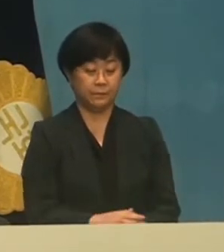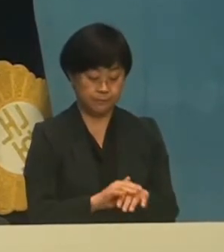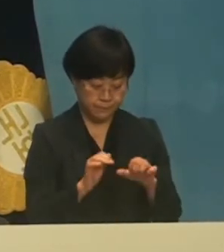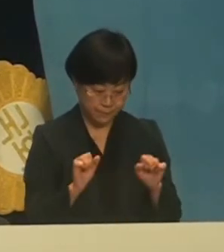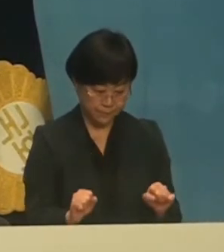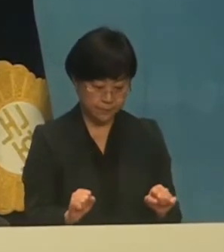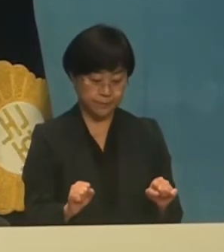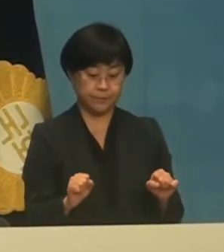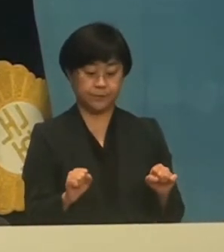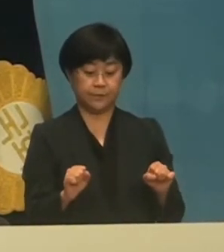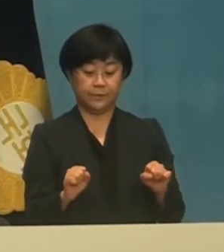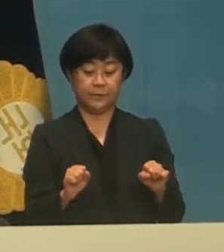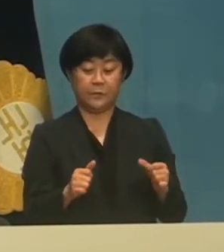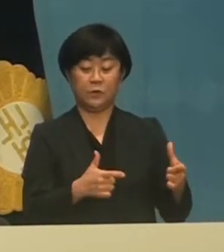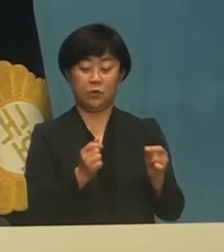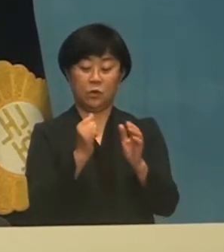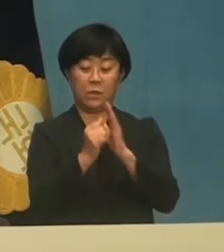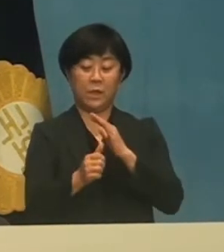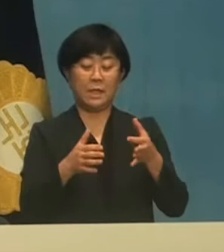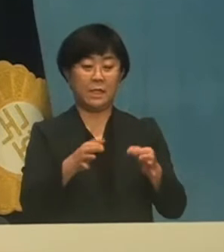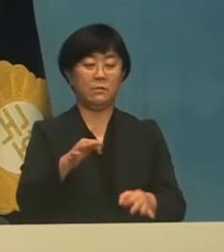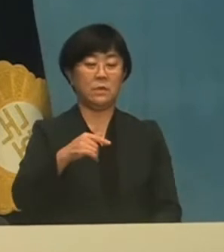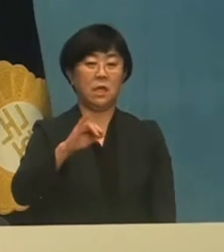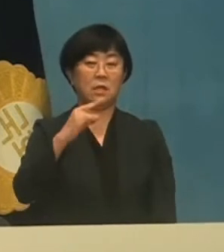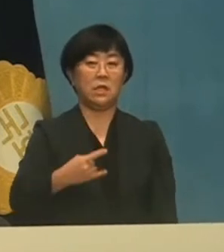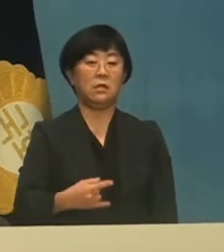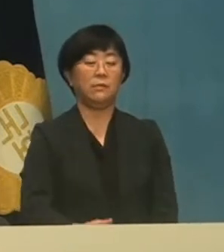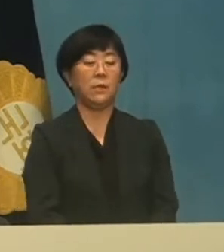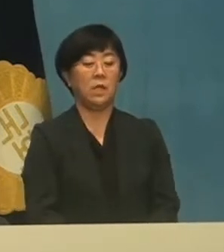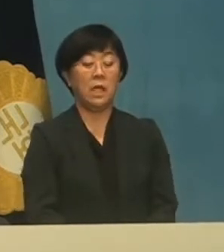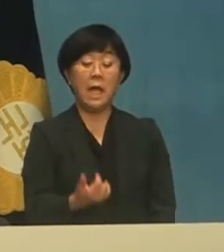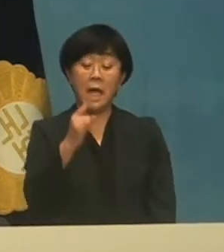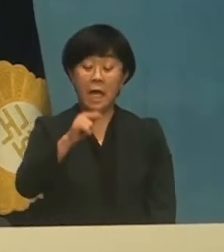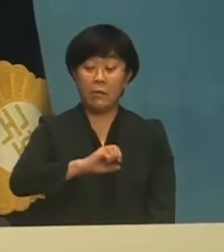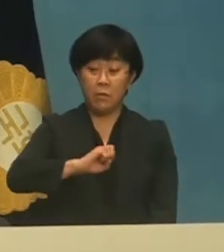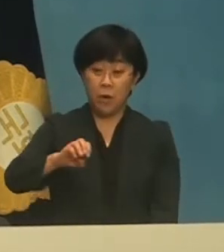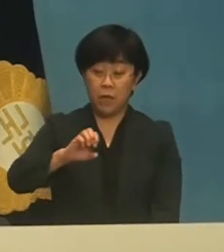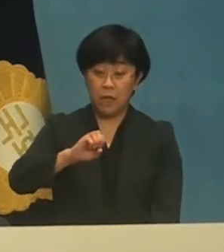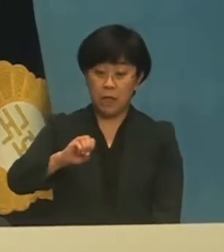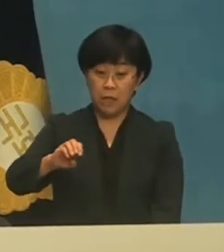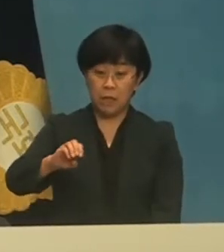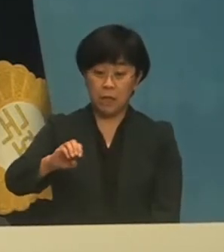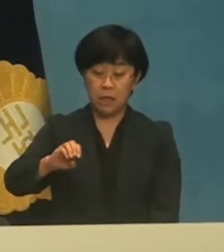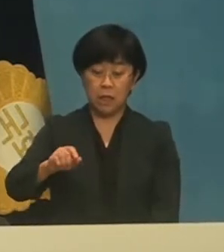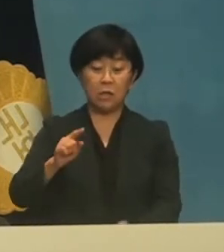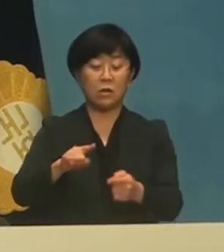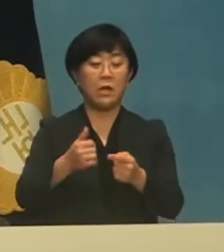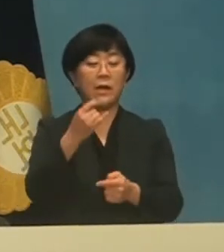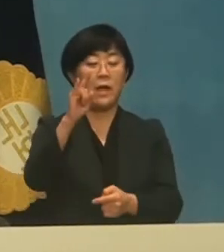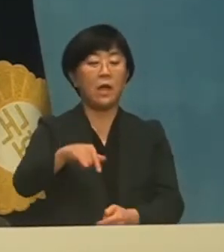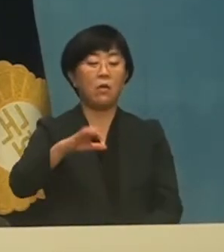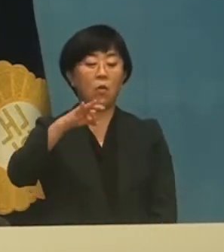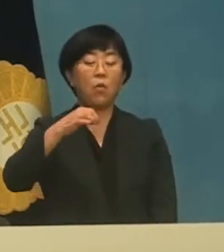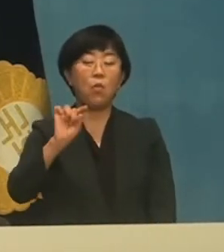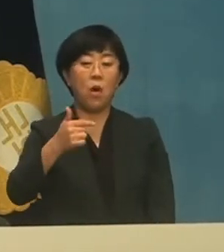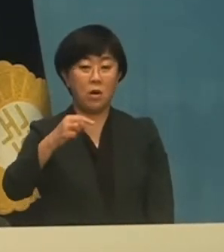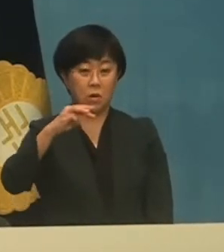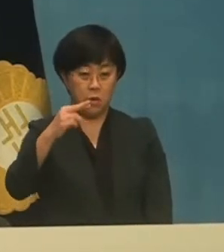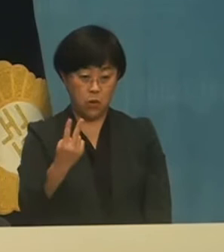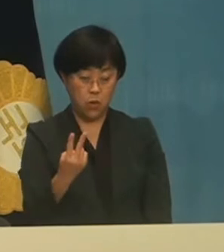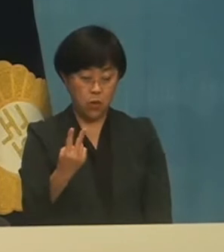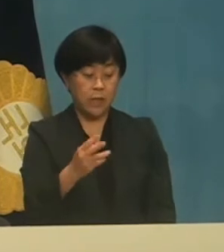안녕하십니까. 녹색당 공동대표 김준입니다. 고준위 핵폐기물은 핵발전소 사용 후 핵연료를 말합니다. 사용